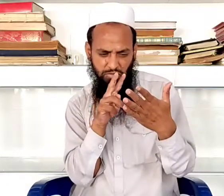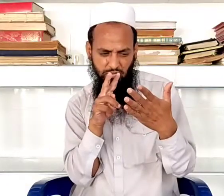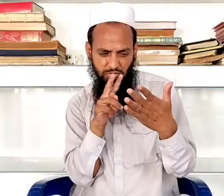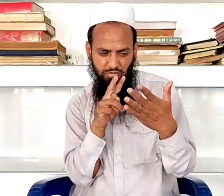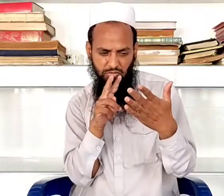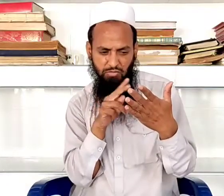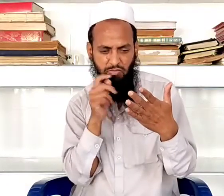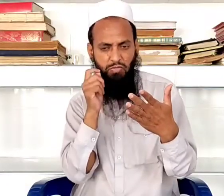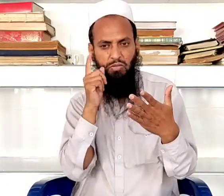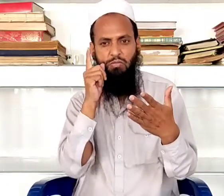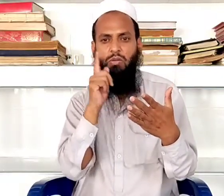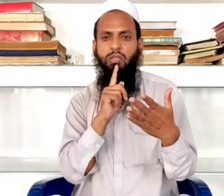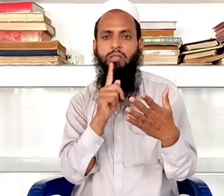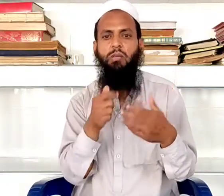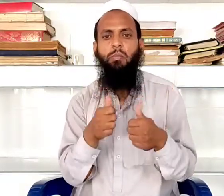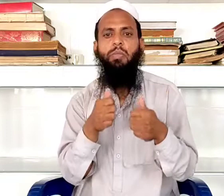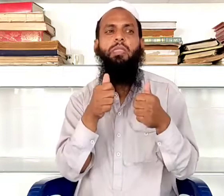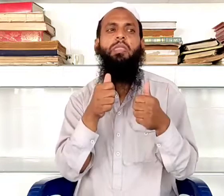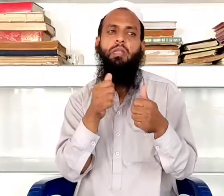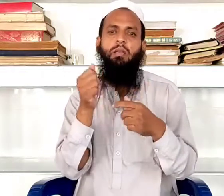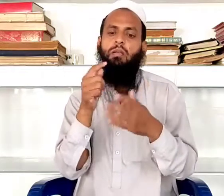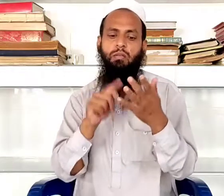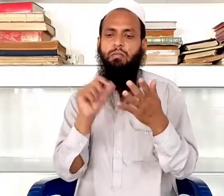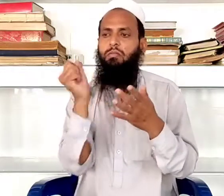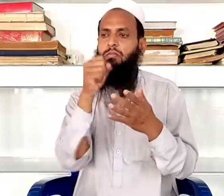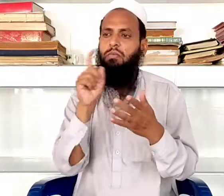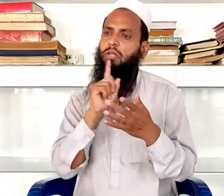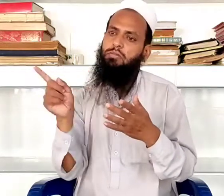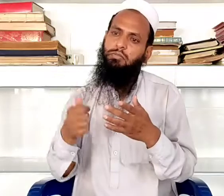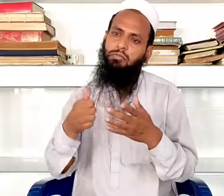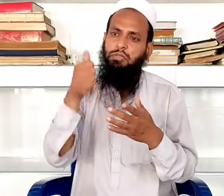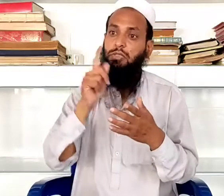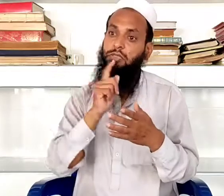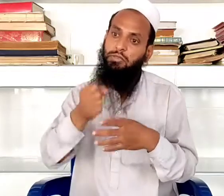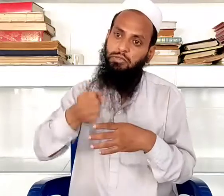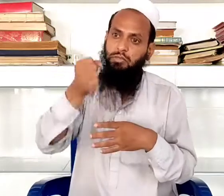हिस्सा जेड़ा 600 दिरहम दे विचो अगर 6 हिस्से किए जान